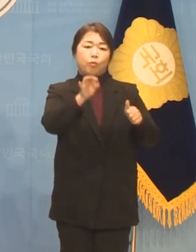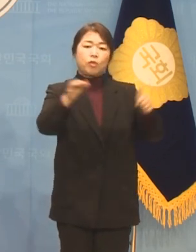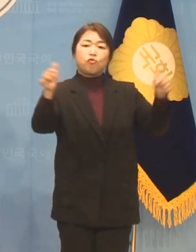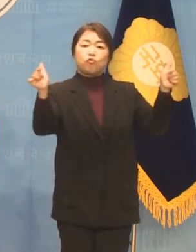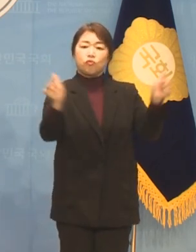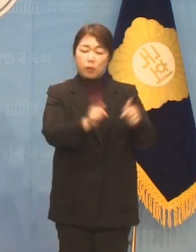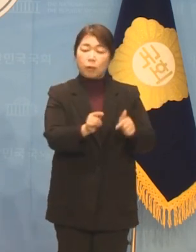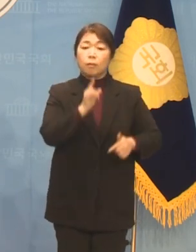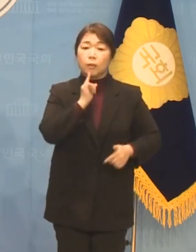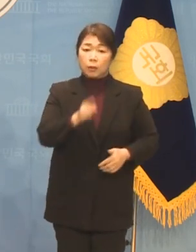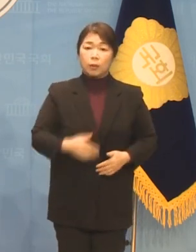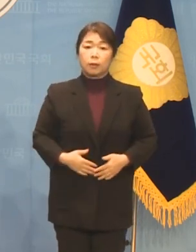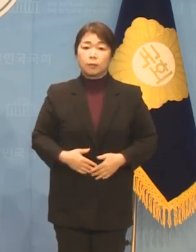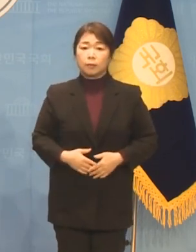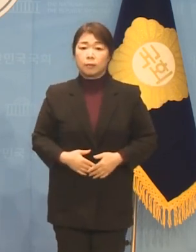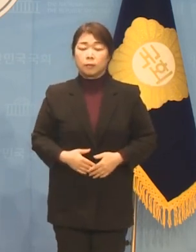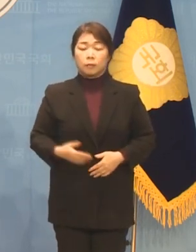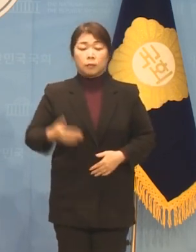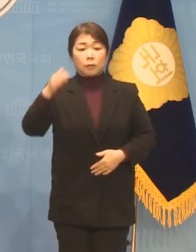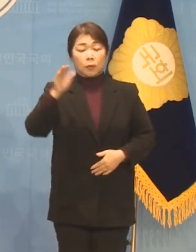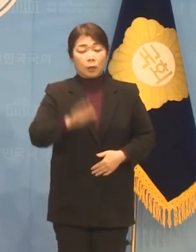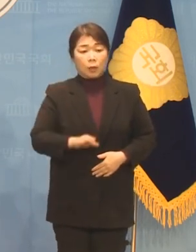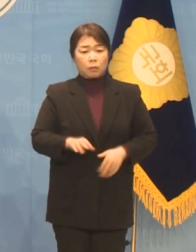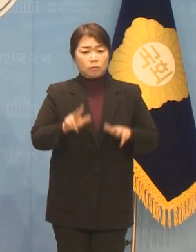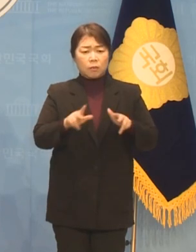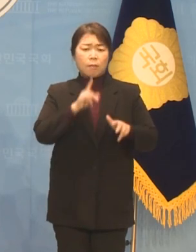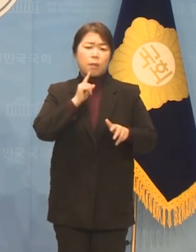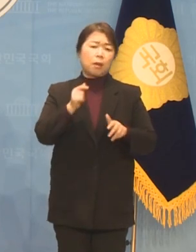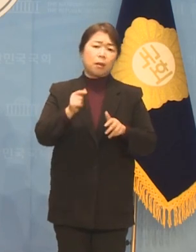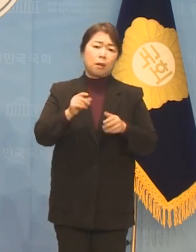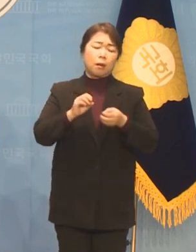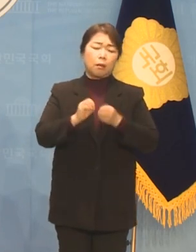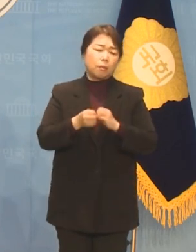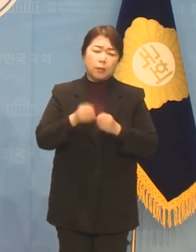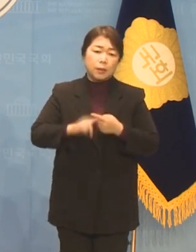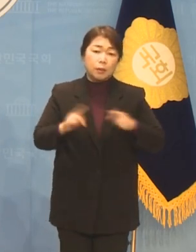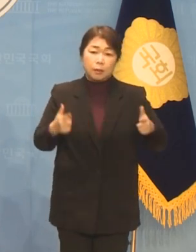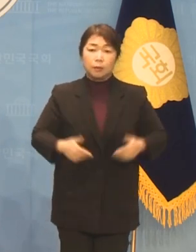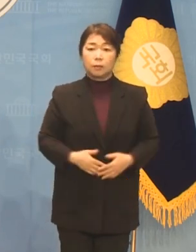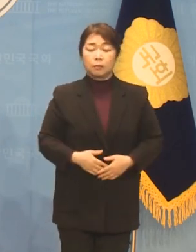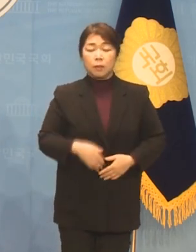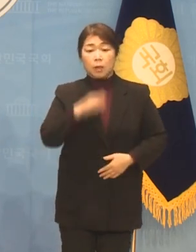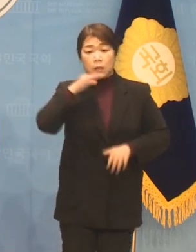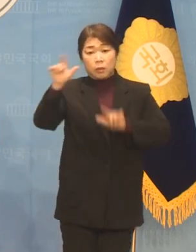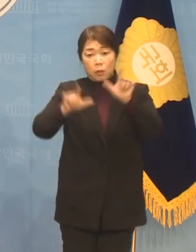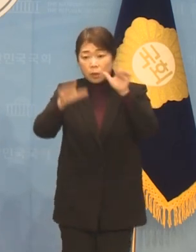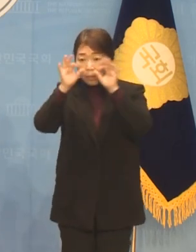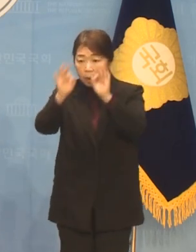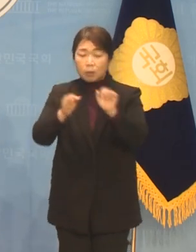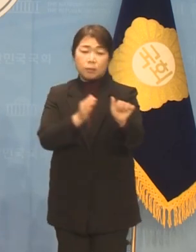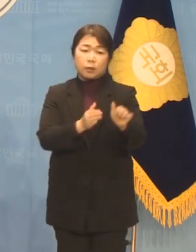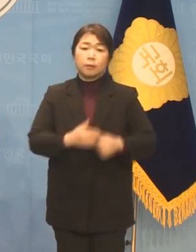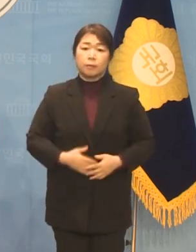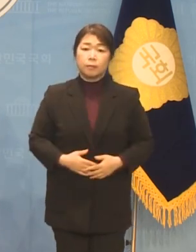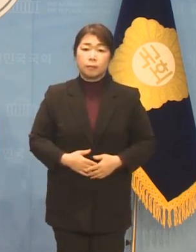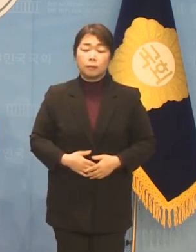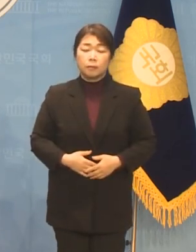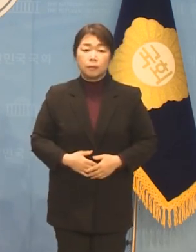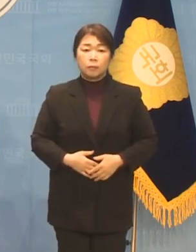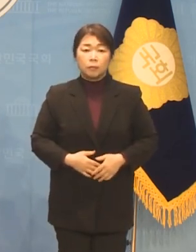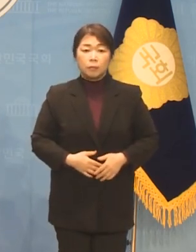라는 사실상 망발을 했습니다. 그러나 현실은 어떻습니까? 그의